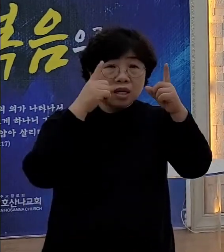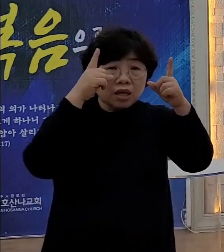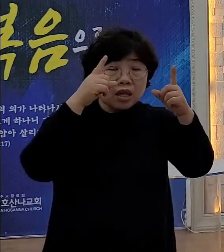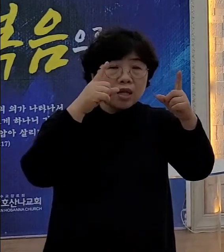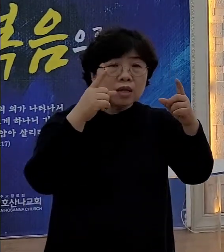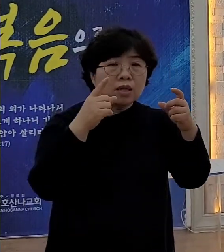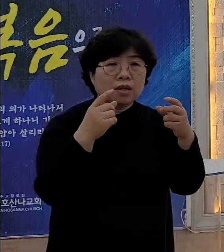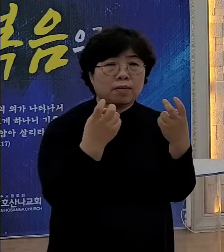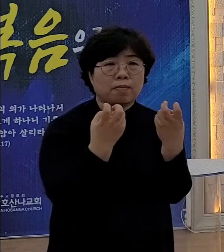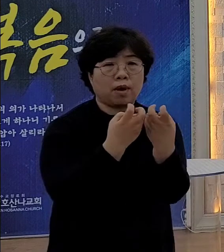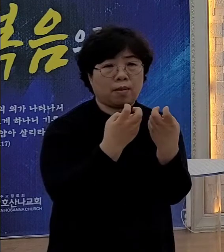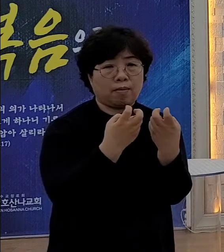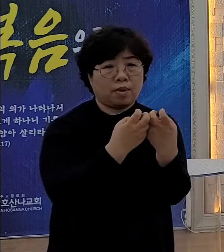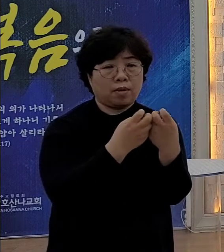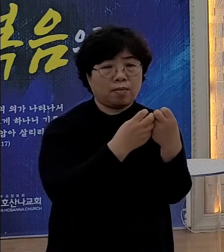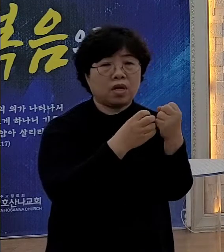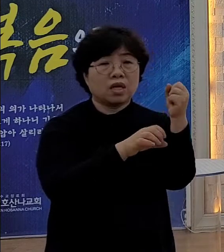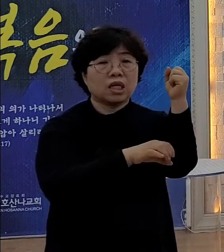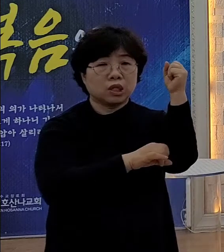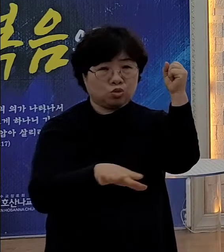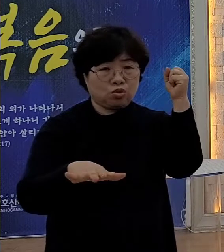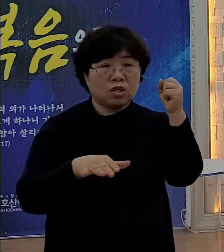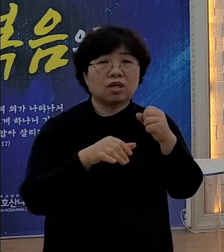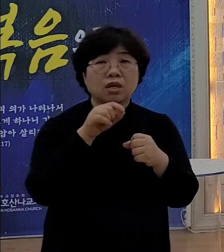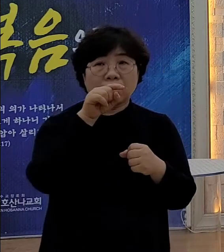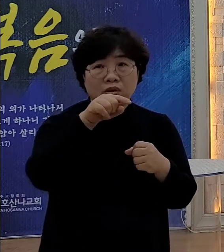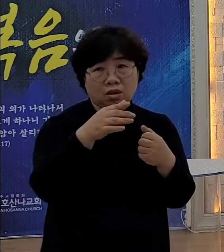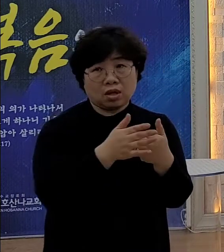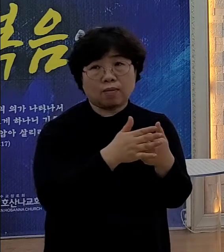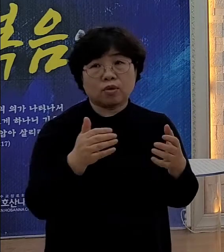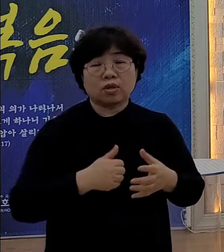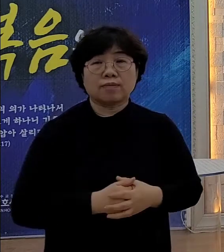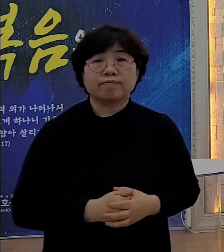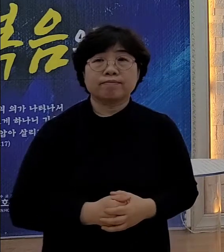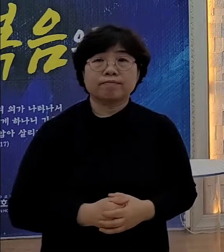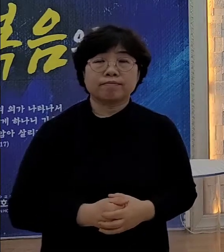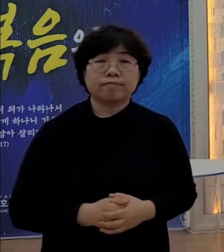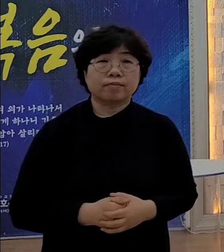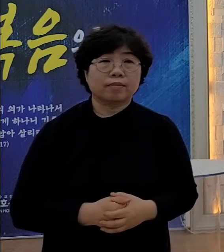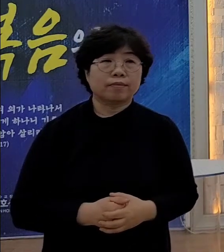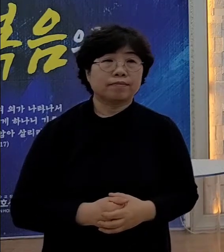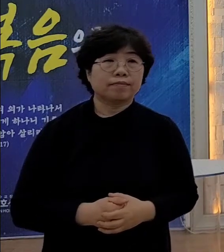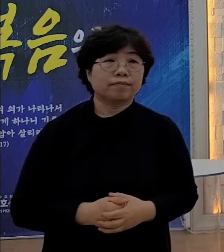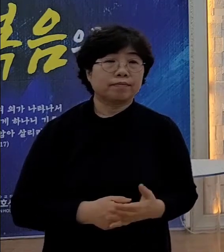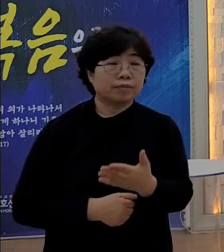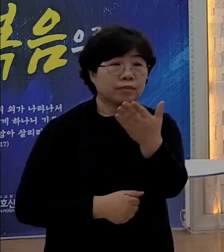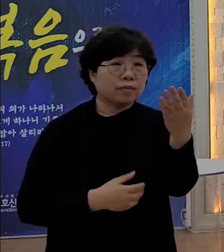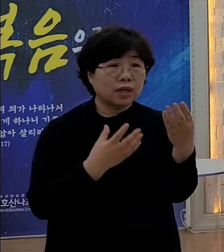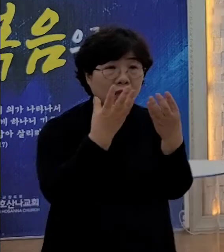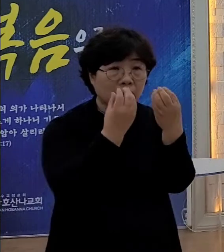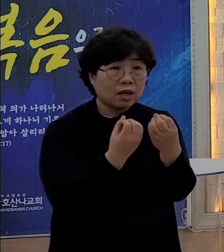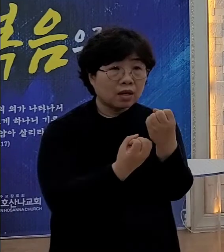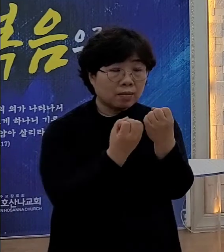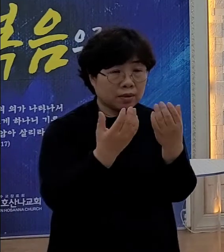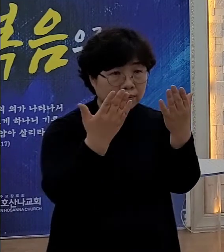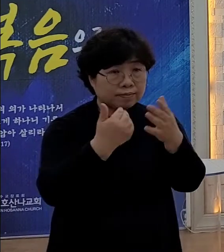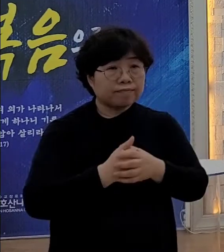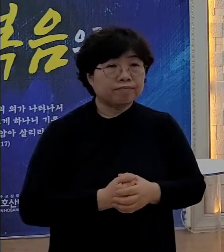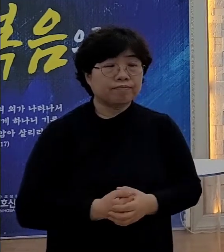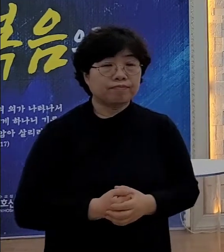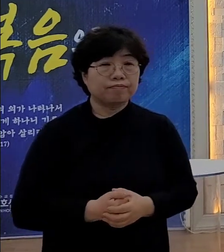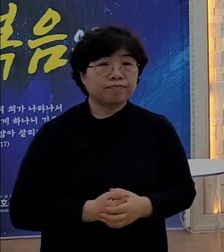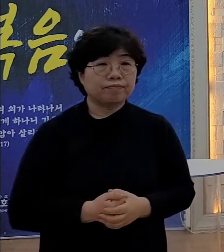해주는 유일한 기준이다라는 것을 말씀하고 있다는 거죠. 자, 여러분 제가 한번 예를 들어볼게요. 여러분 요즘